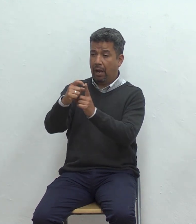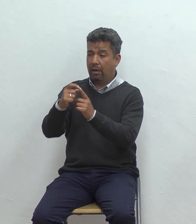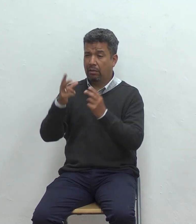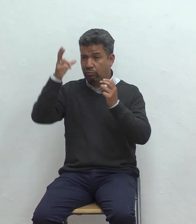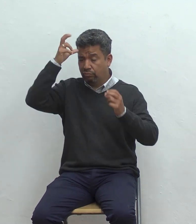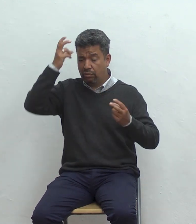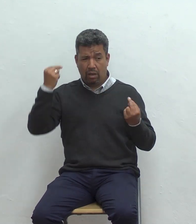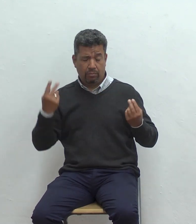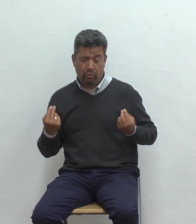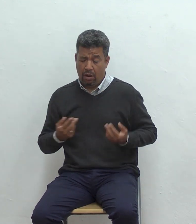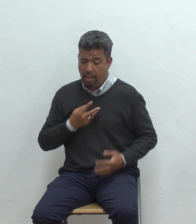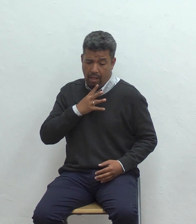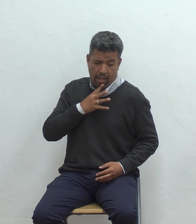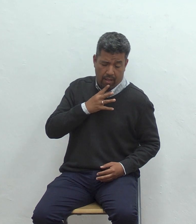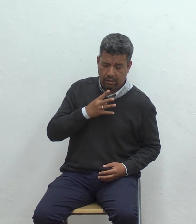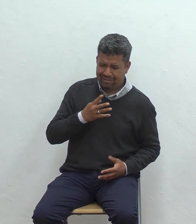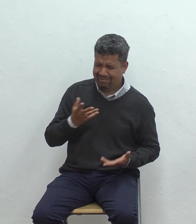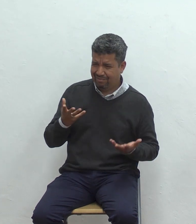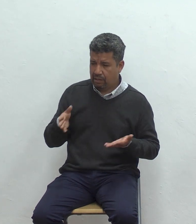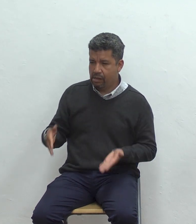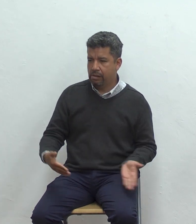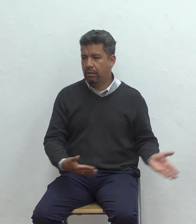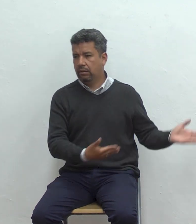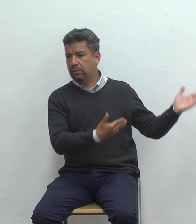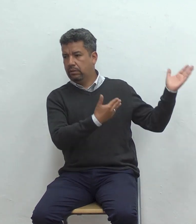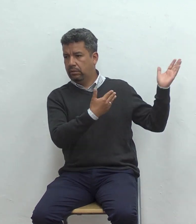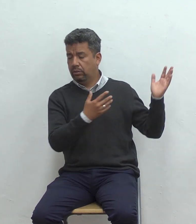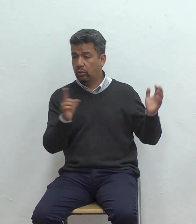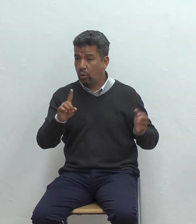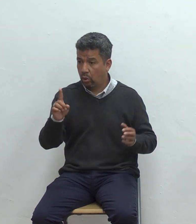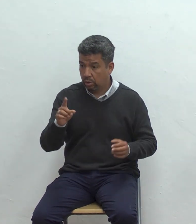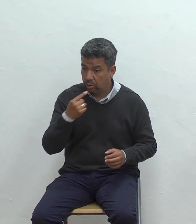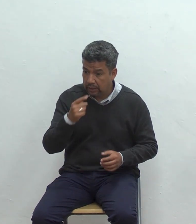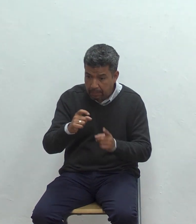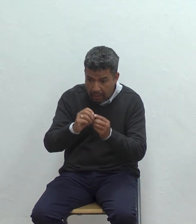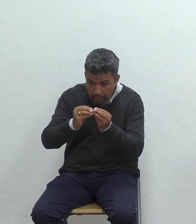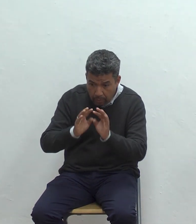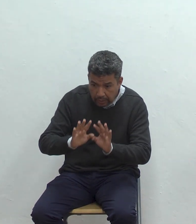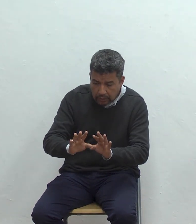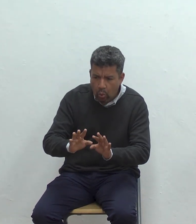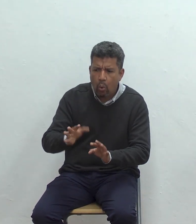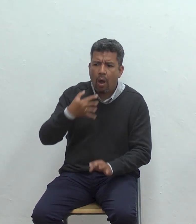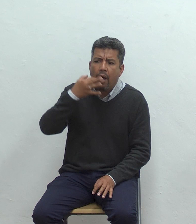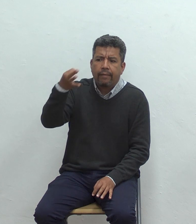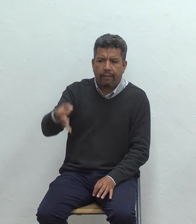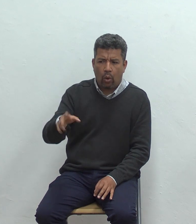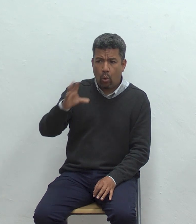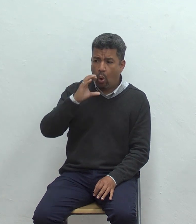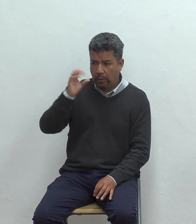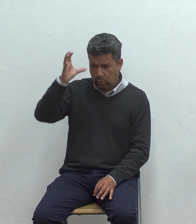ahí altas, y la gente, ay no, si lo dice con esas palabras, es verdad,